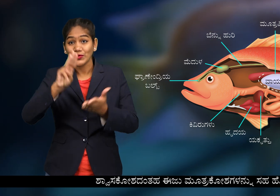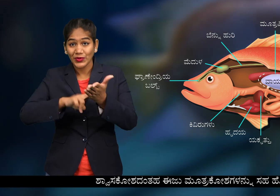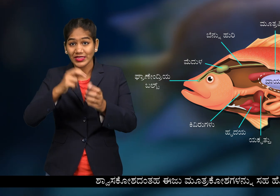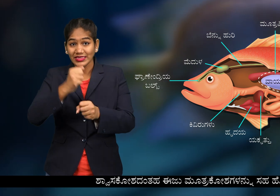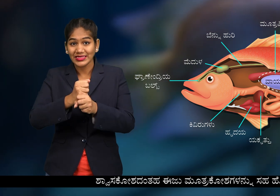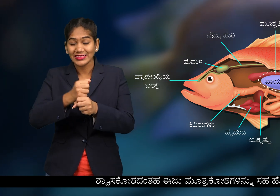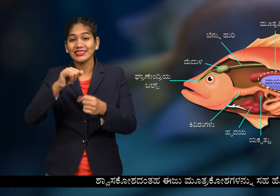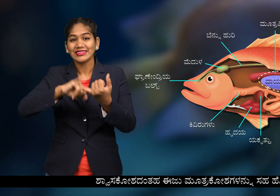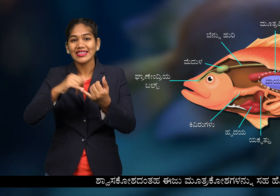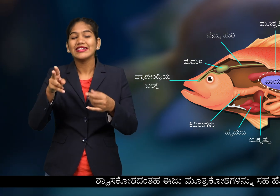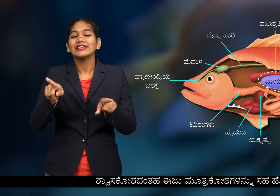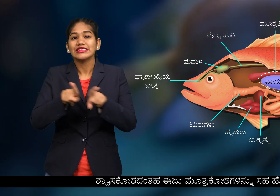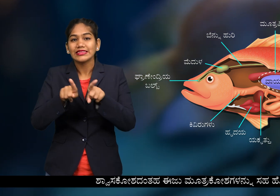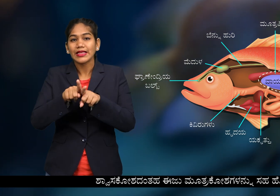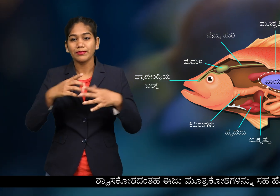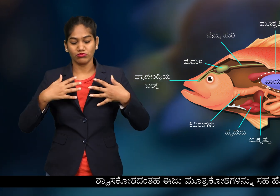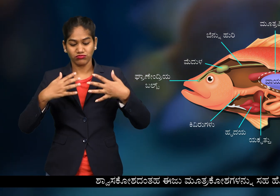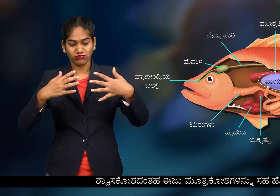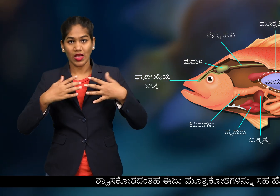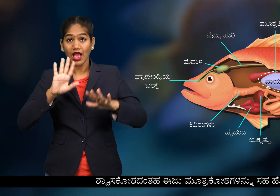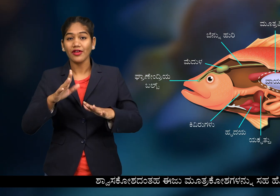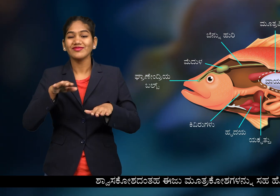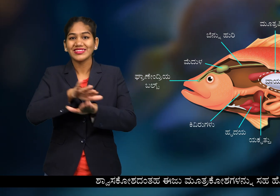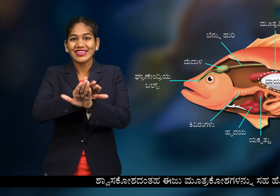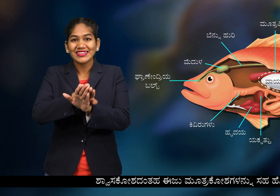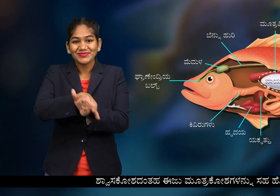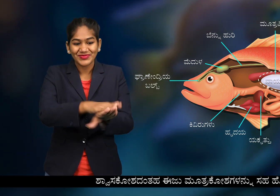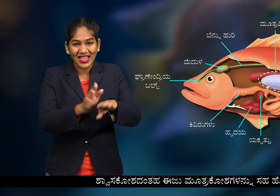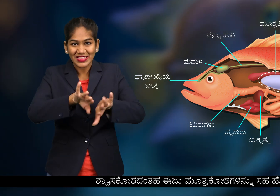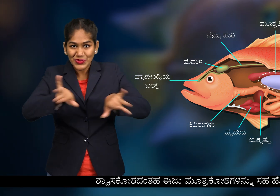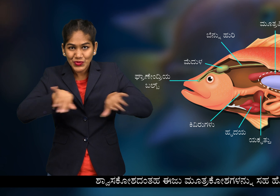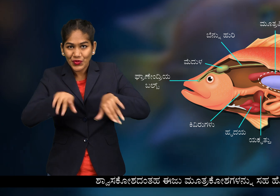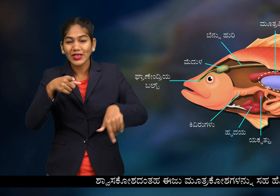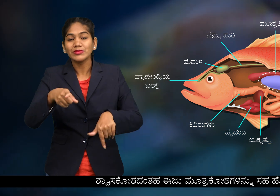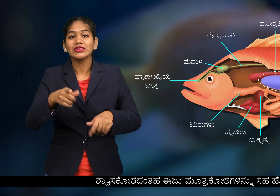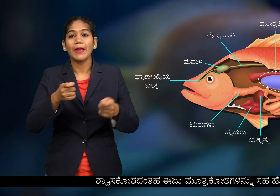ನಿಯಂತ್ರಿಸಲು ಶ್ವಾಸಕೋಶದಂತಹ ಈಜು ಮೂತ್ರಕೋಶಗಳನ್ನ ಹೊಂದಿರಬಹುದು.